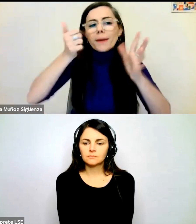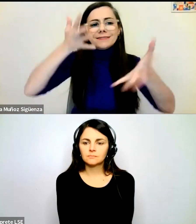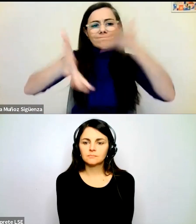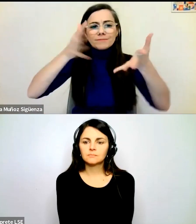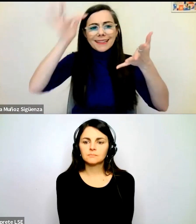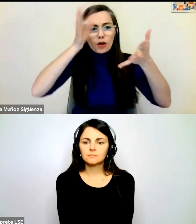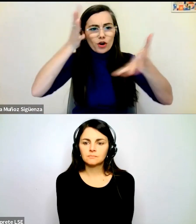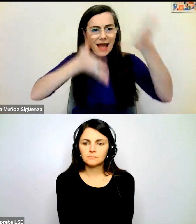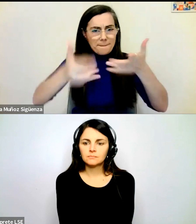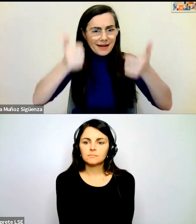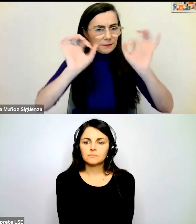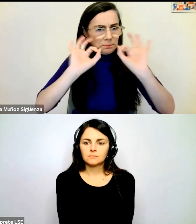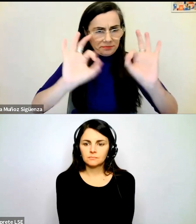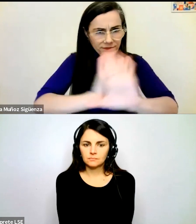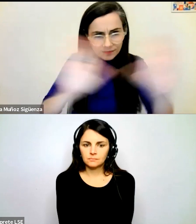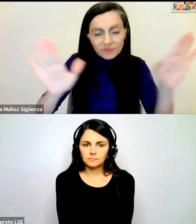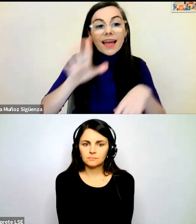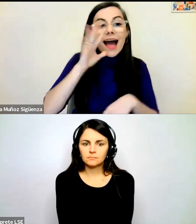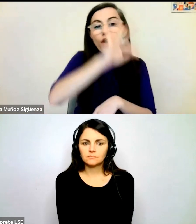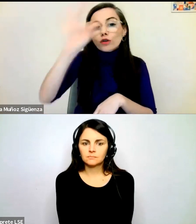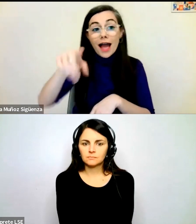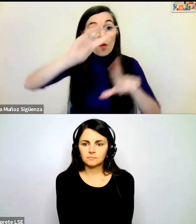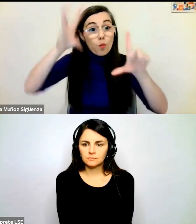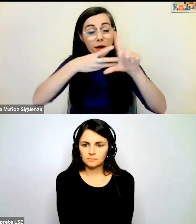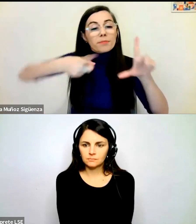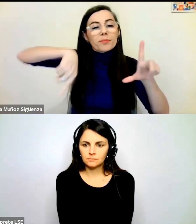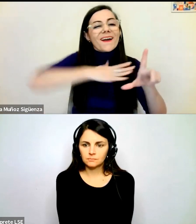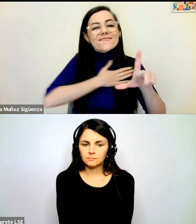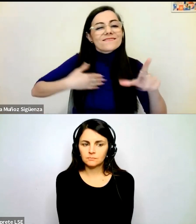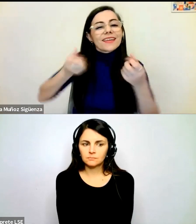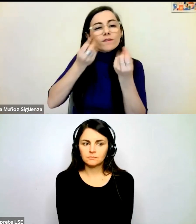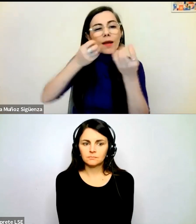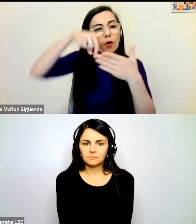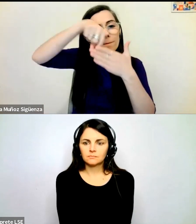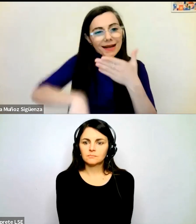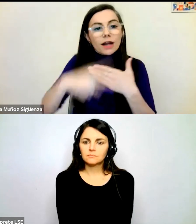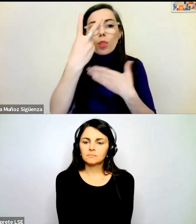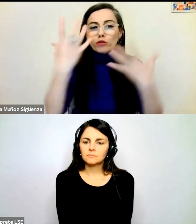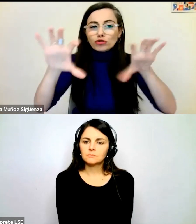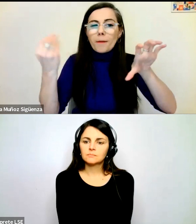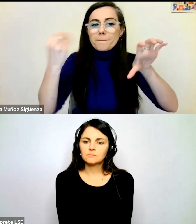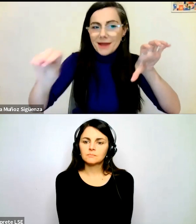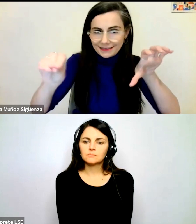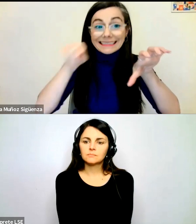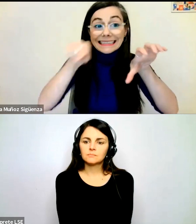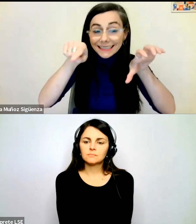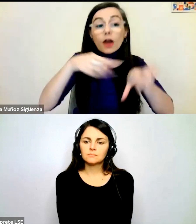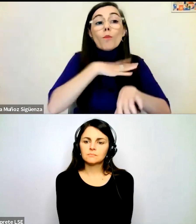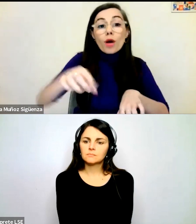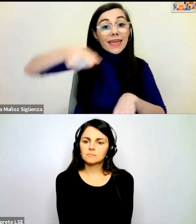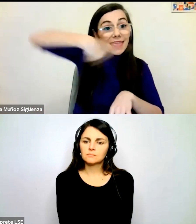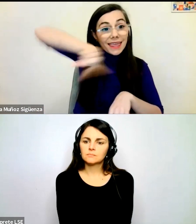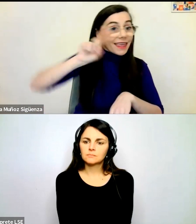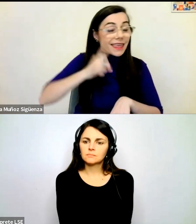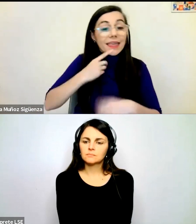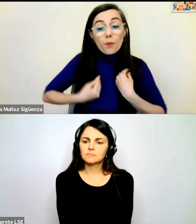Como explicaba Patricia, lo que está asignado es la teoría de la legislación, pero también en la web queremos profundizar en